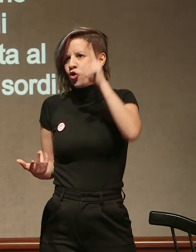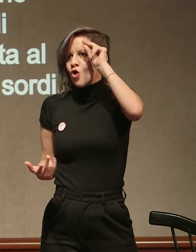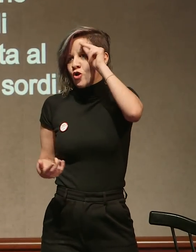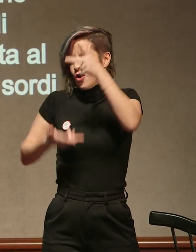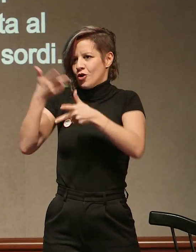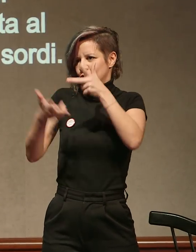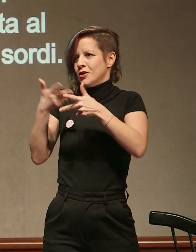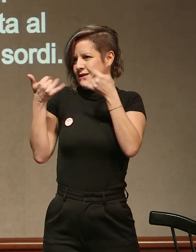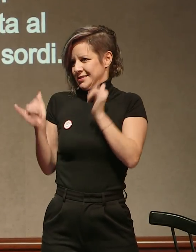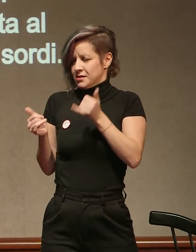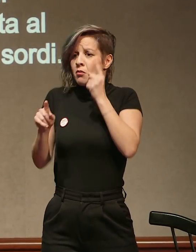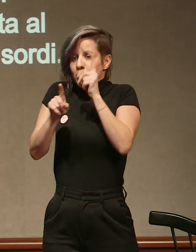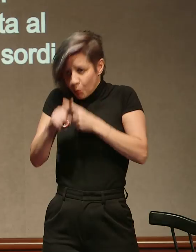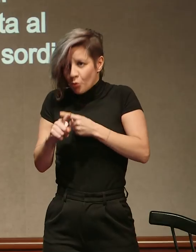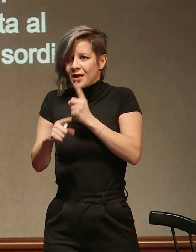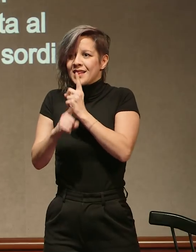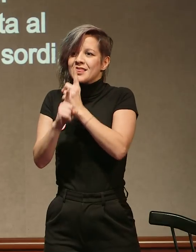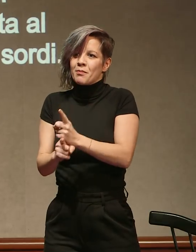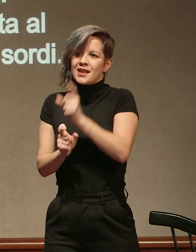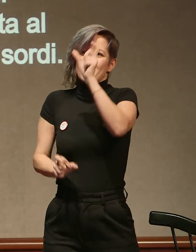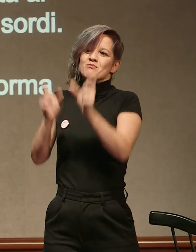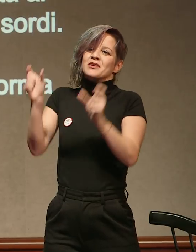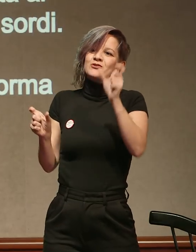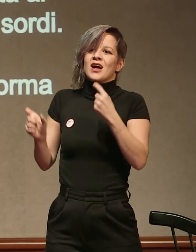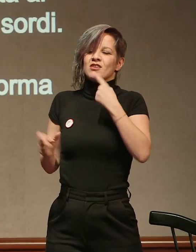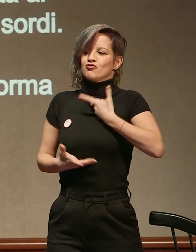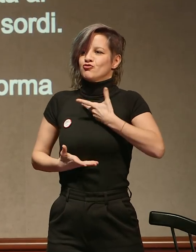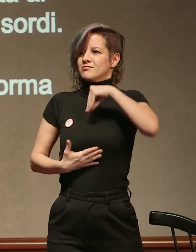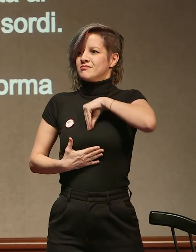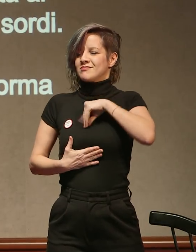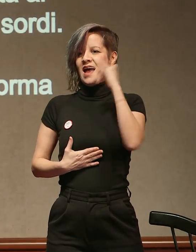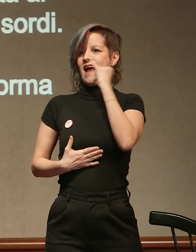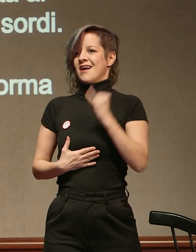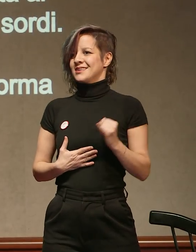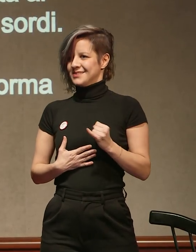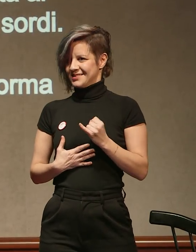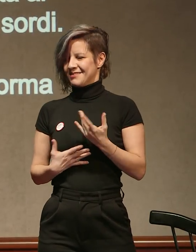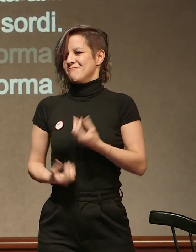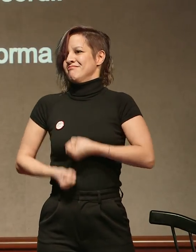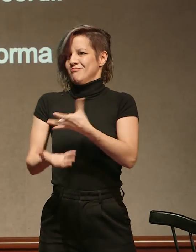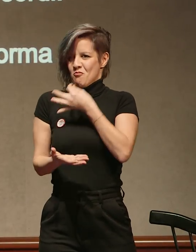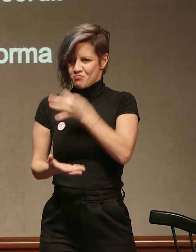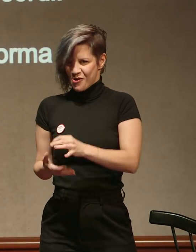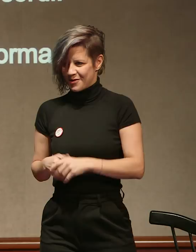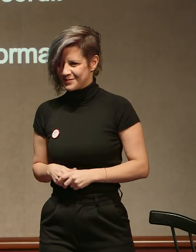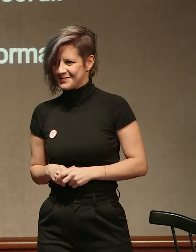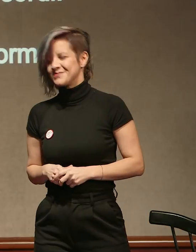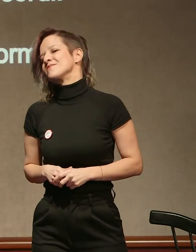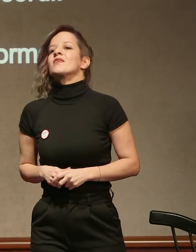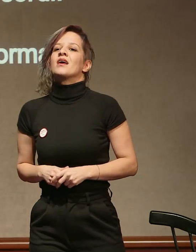d'arte non tutti i sordi la conoscono tutti i sordi la capiscono Ma è proprio una vena artistica che si